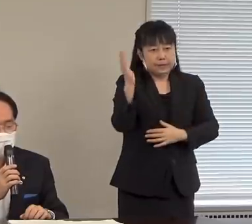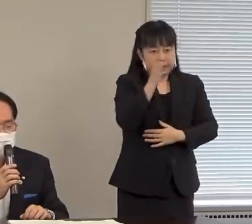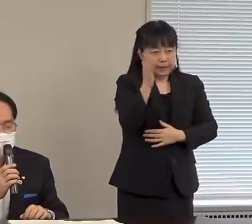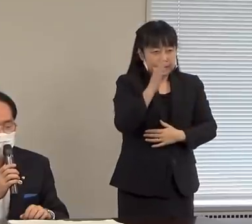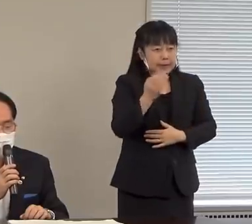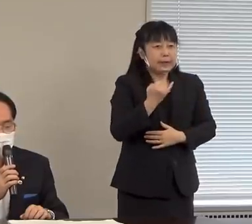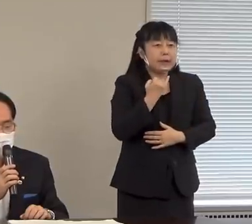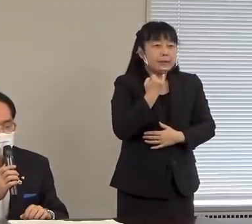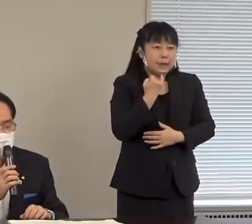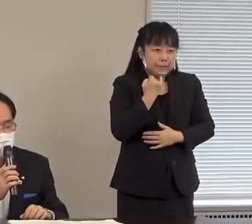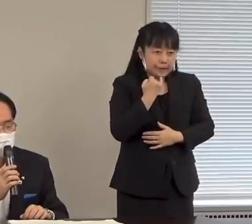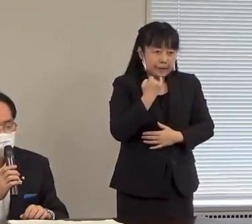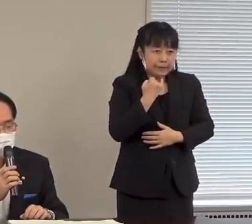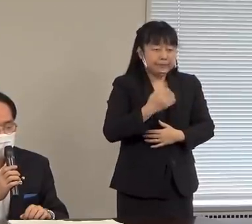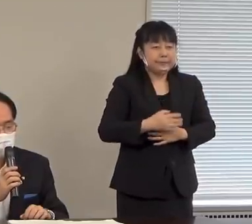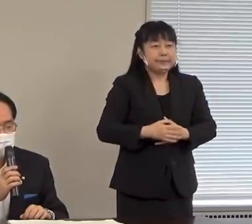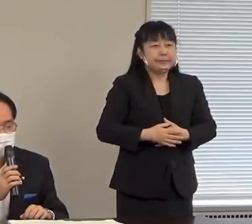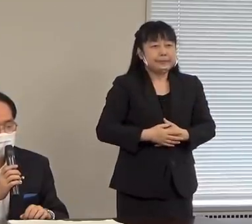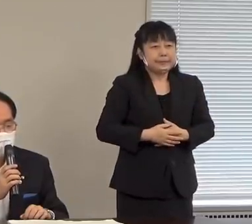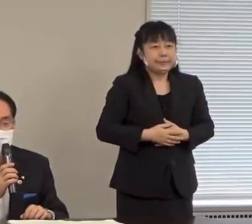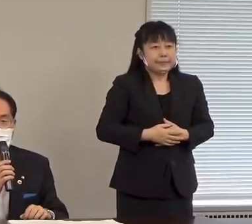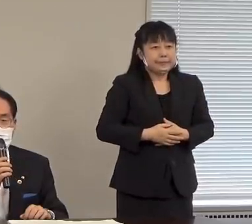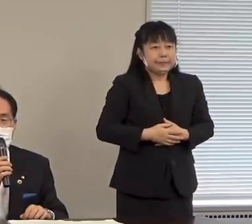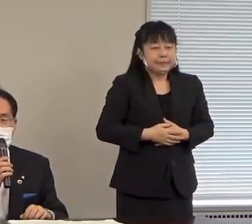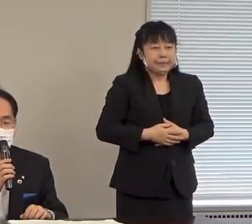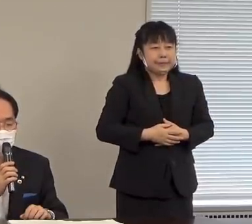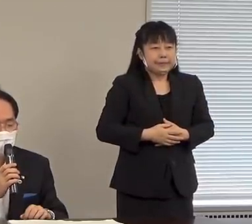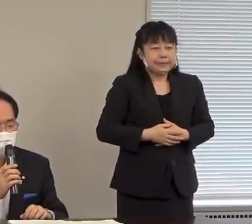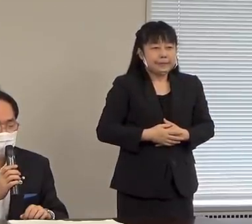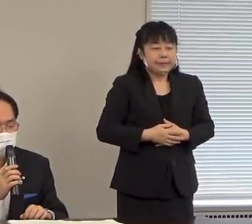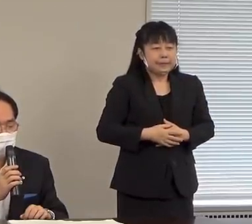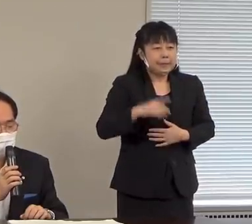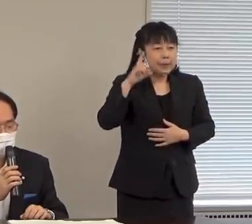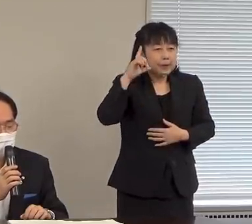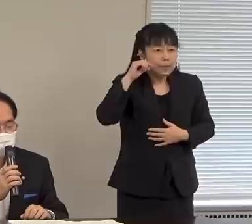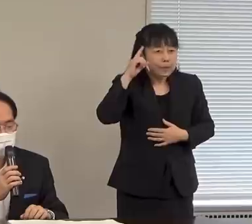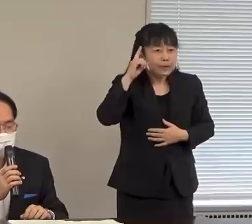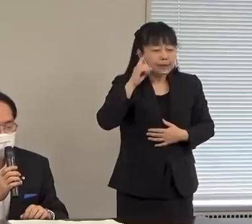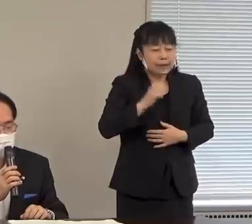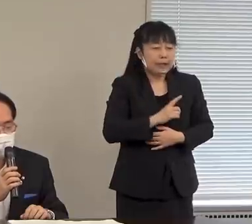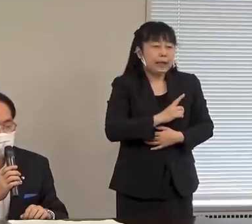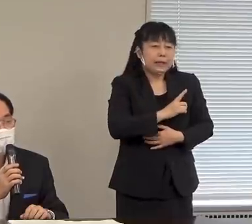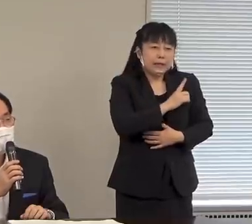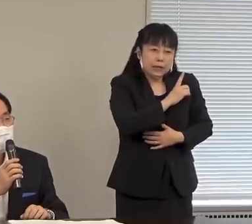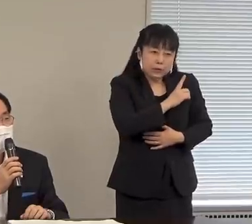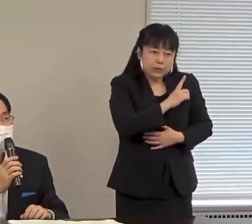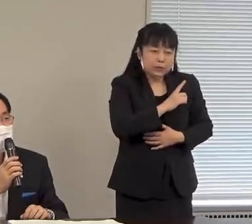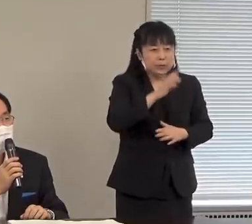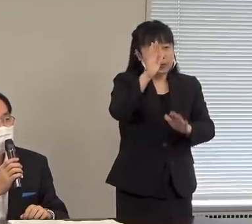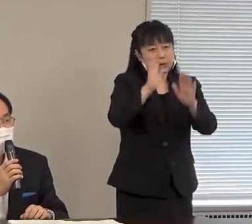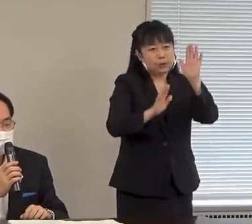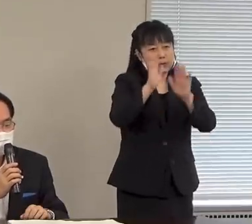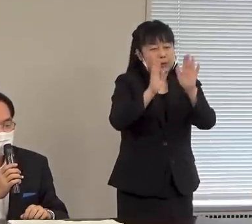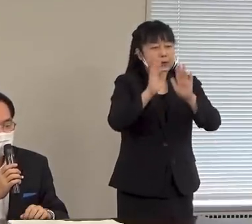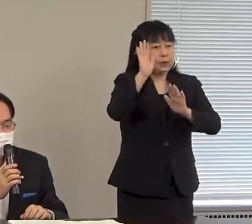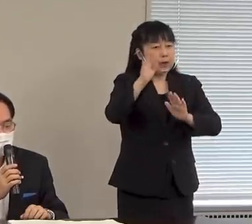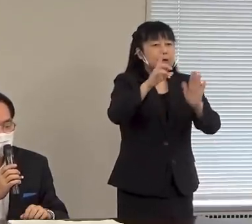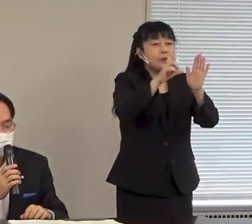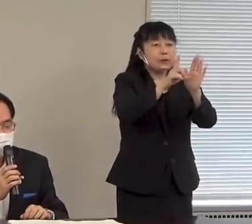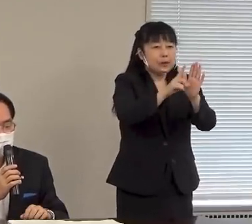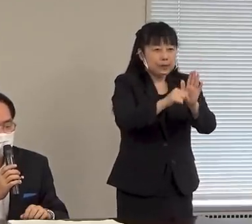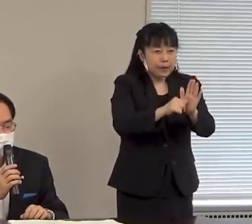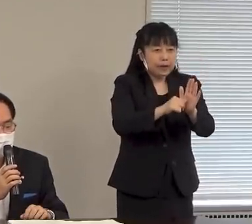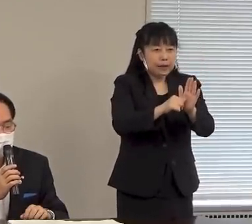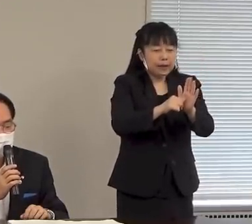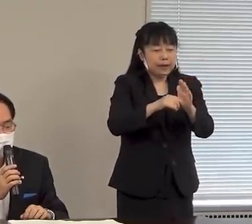ており、その点に変わりはありませんが、発熱等の症状がある場合には都道府県をまたぐ移動のもと